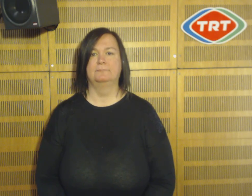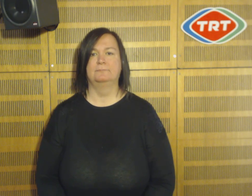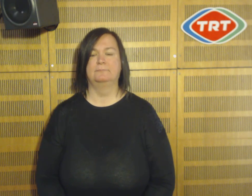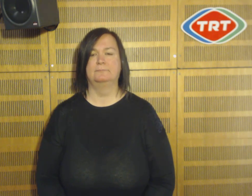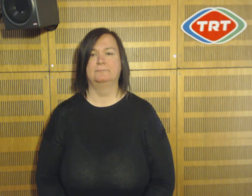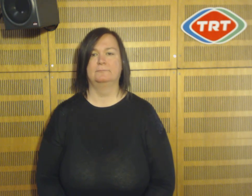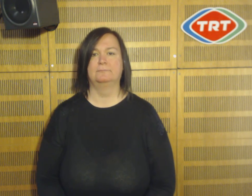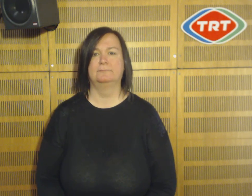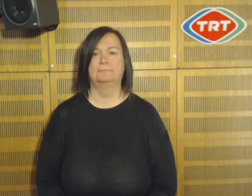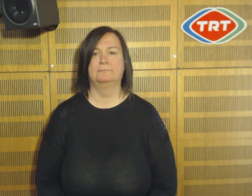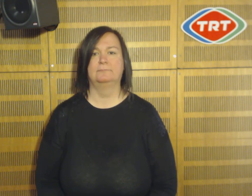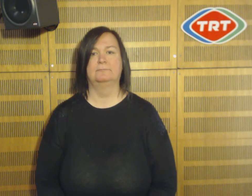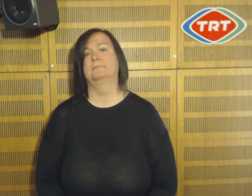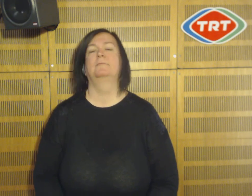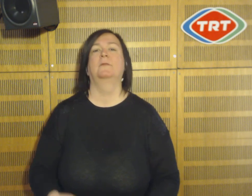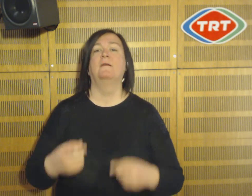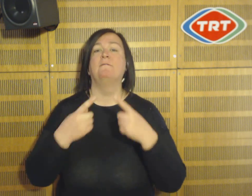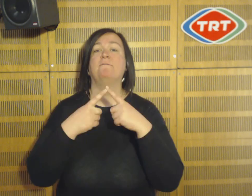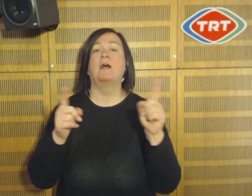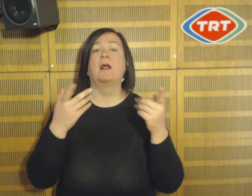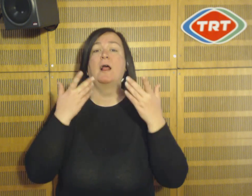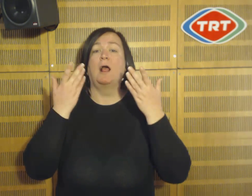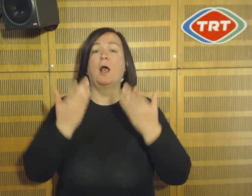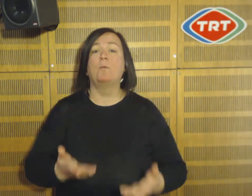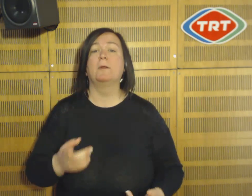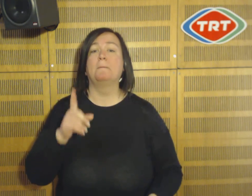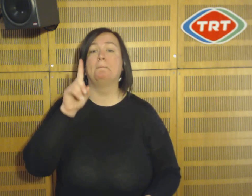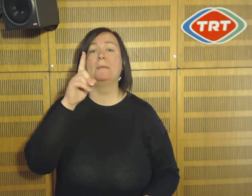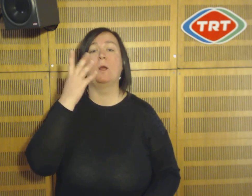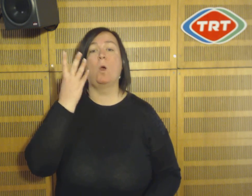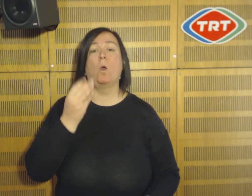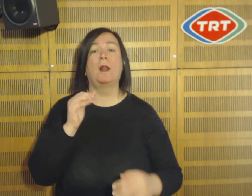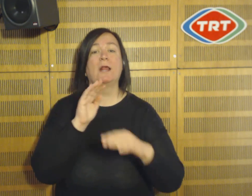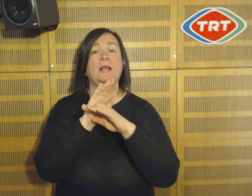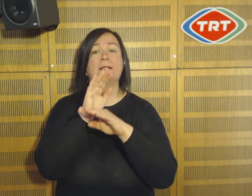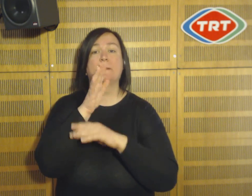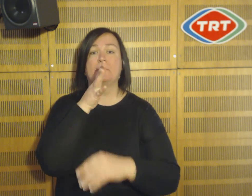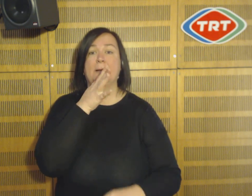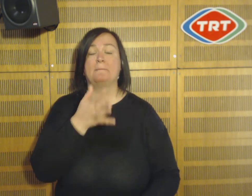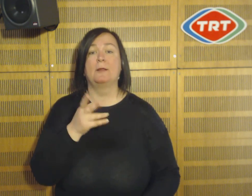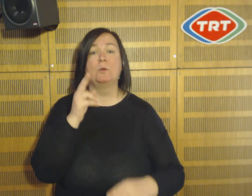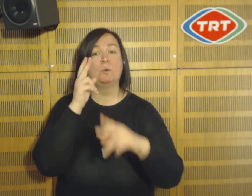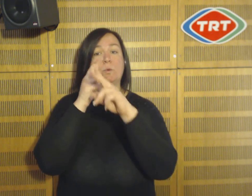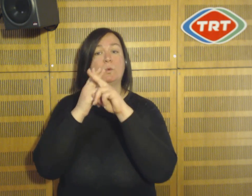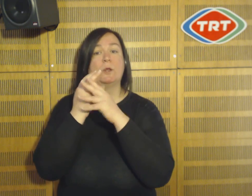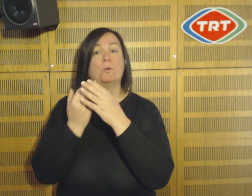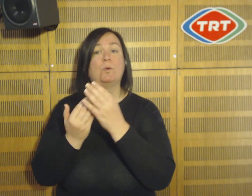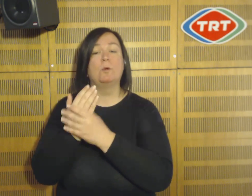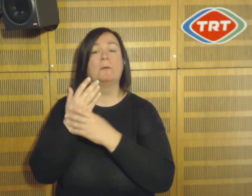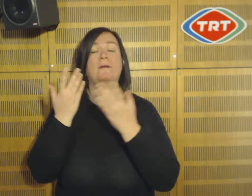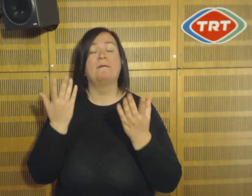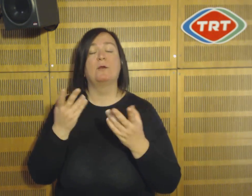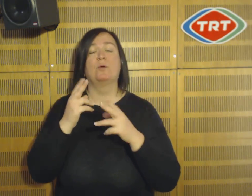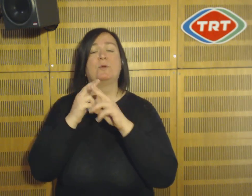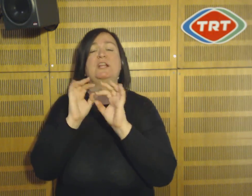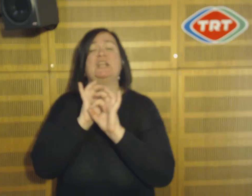ulaşabilirsiniz farklılıklarımızı kabul edip bir olarak yaşayabilmek Düşler kurmak ve umudumuzu hiç